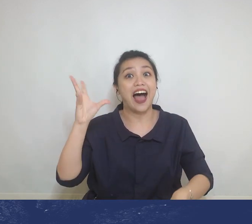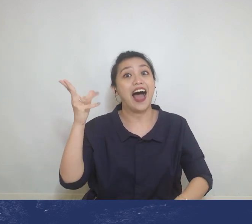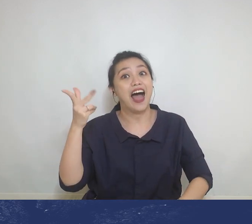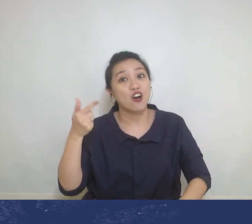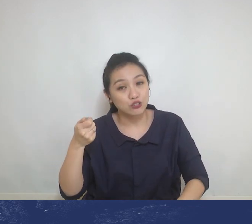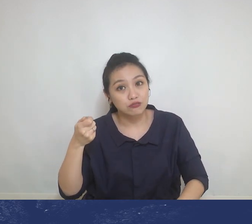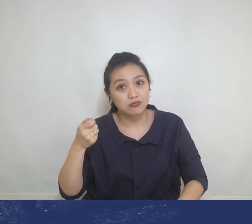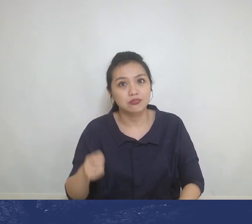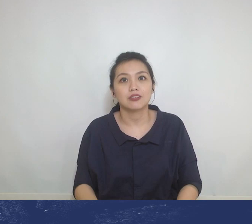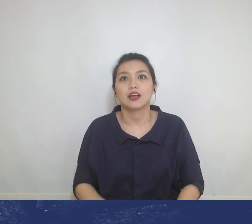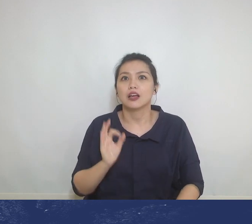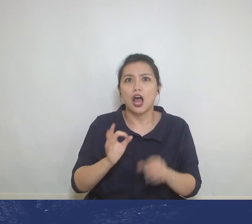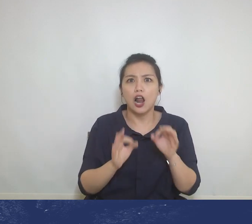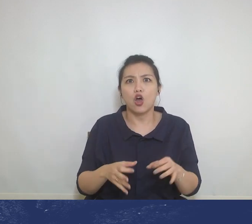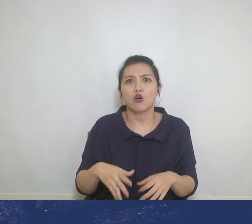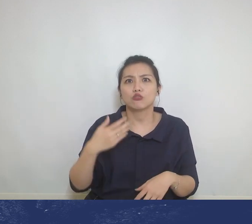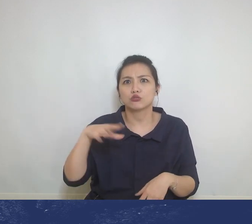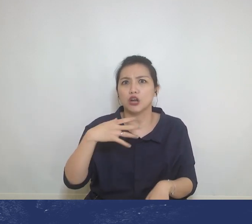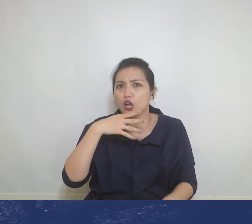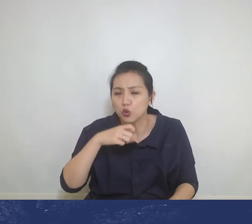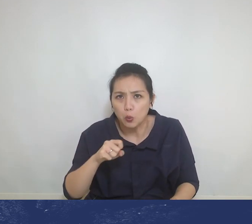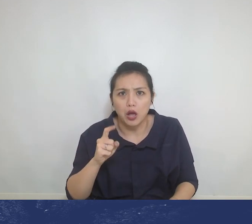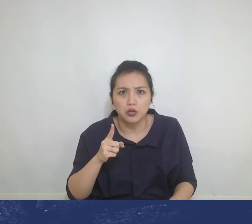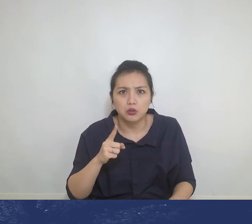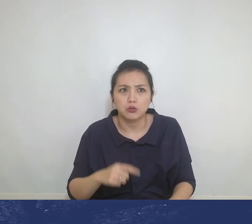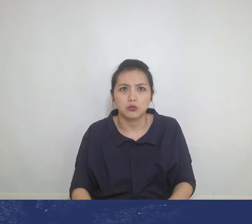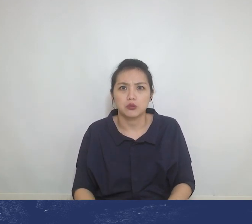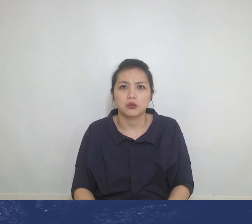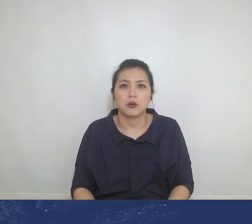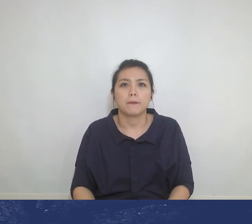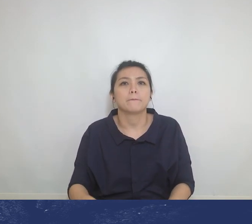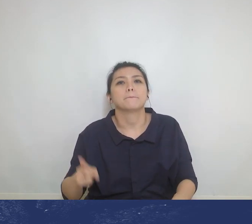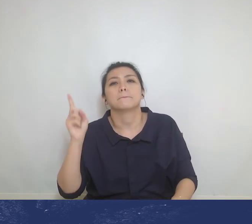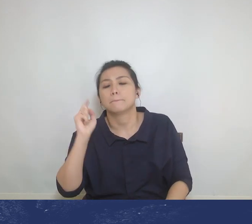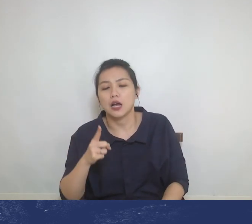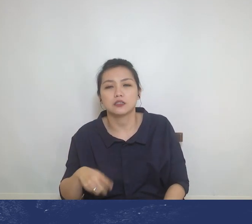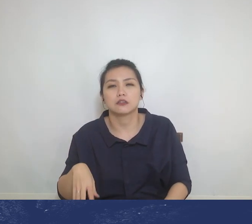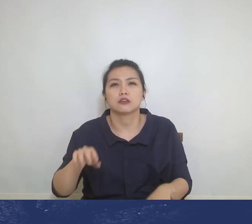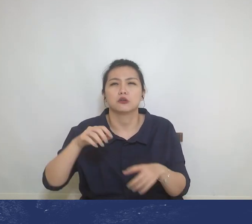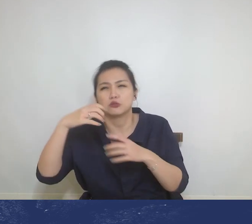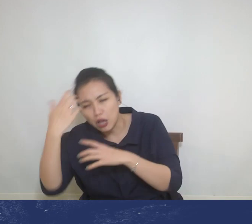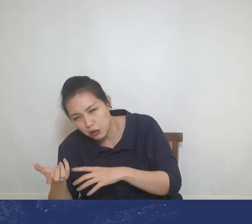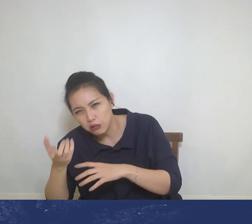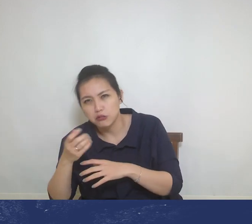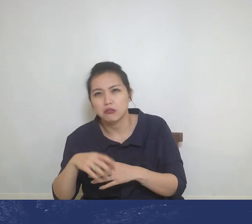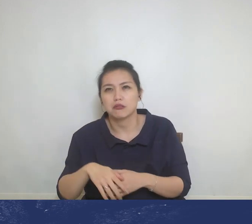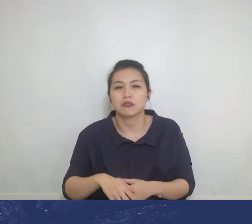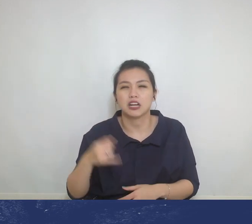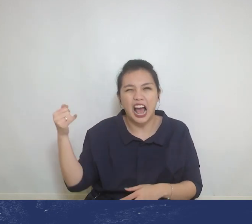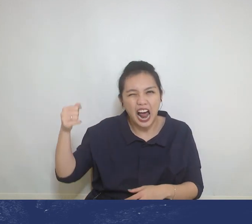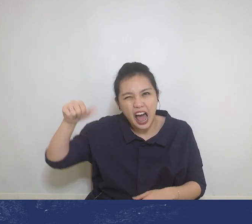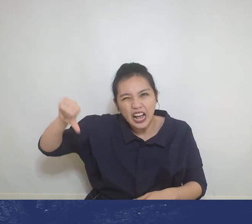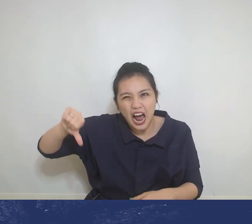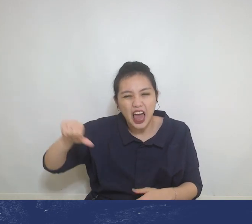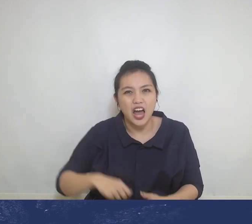umur 97, kalau gulat misalnya dengan Coach Denny tadi, pasti terplecok. Bukan cuma sendi panggal